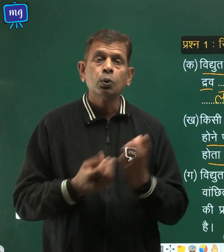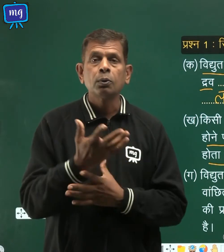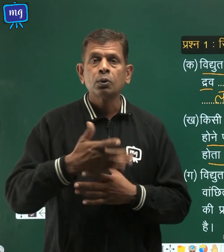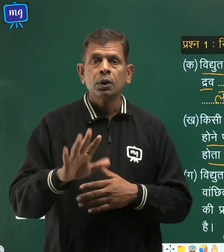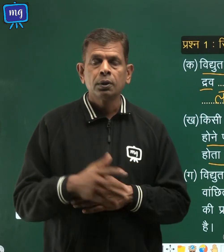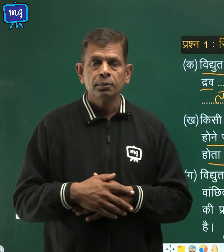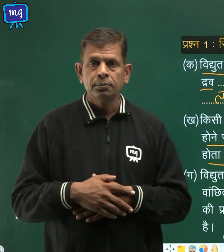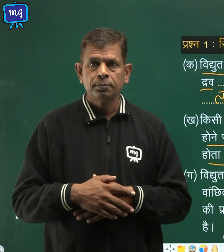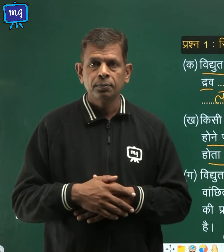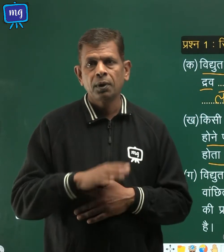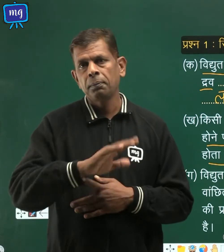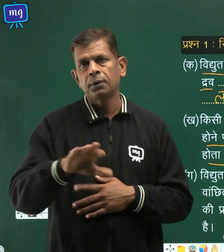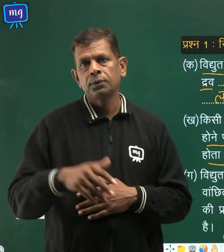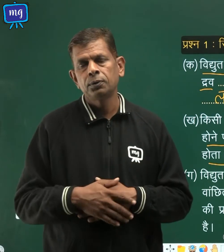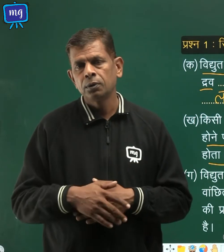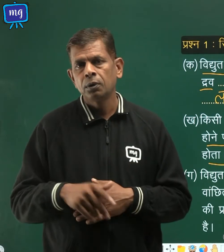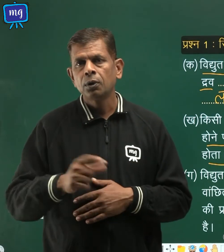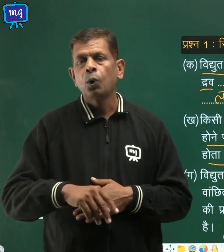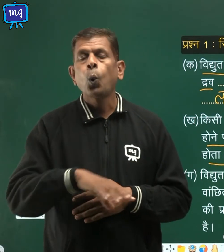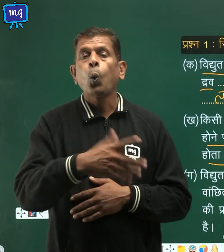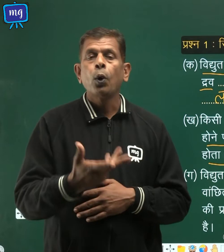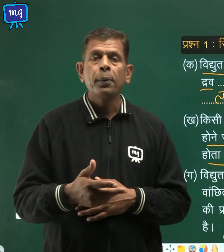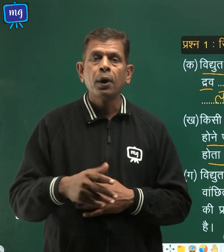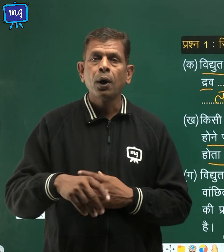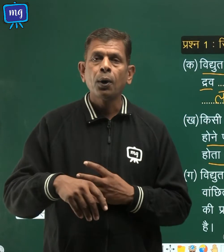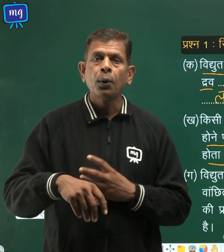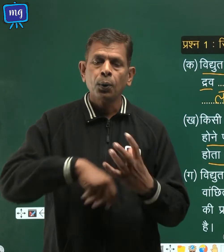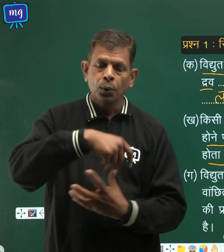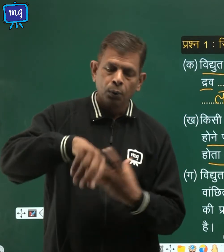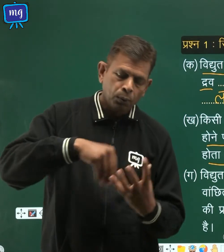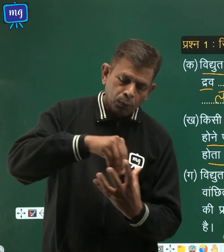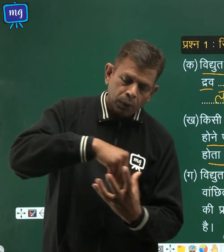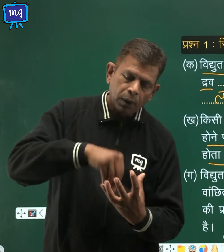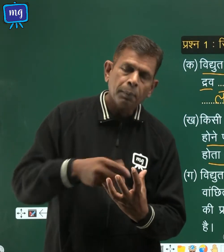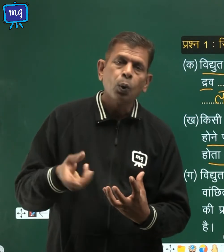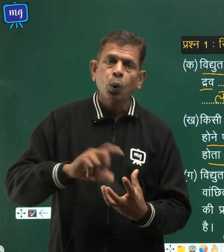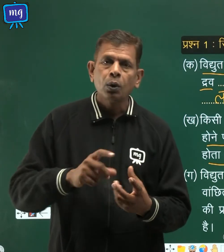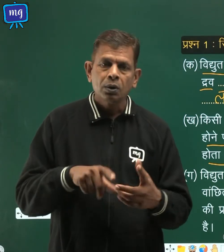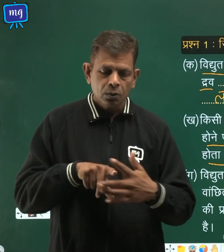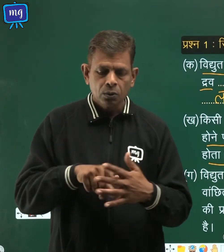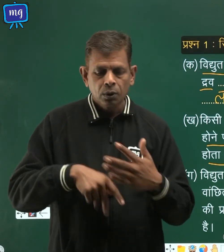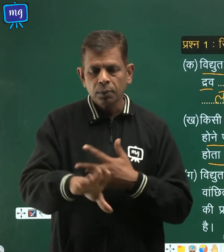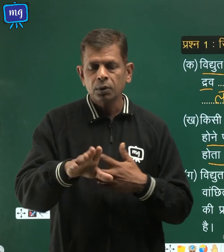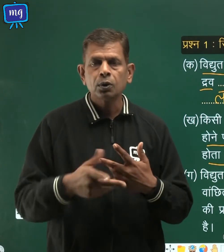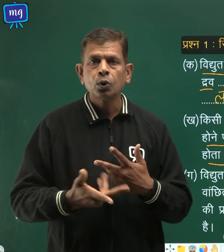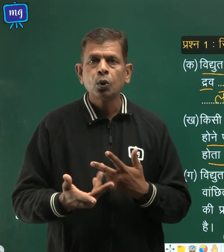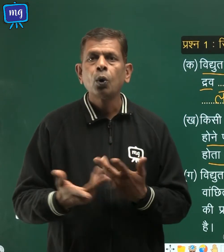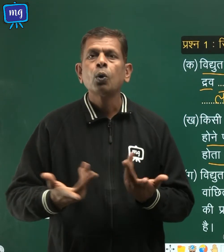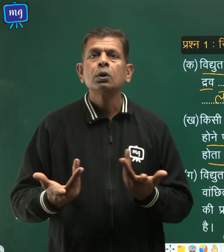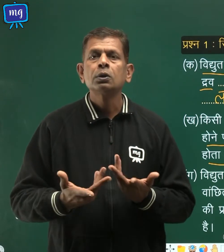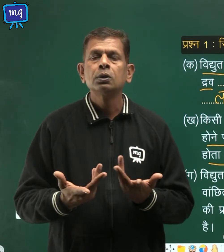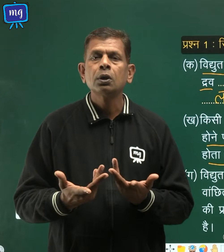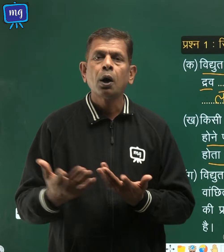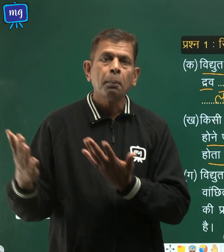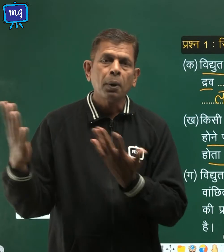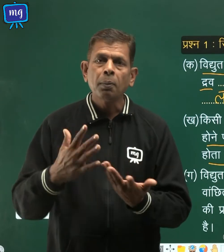बच्चों, जब हम किसी विलयन में विद्युत धारा प्रवाहित करते हैं तो कौन सा प्रभाव दिखाई